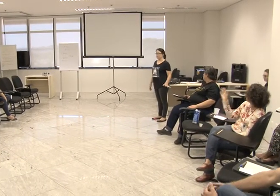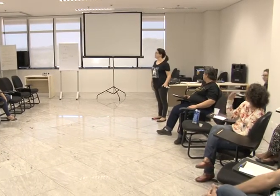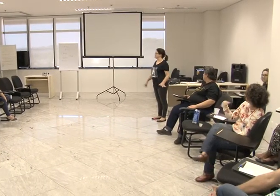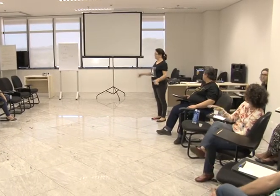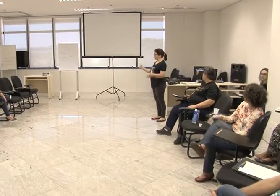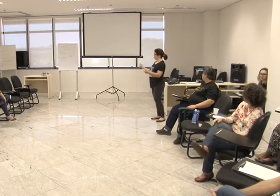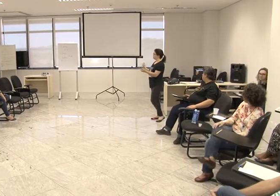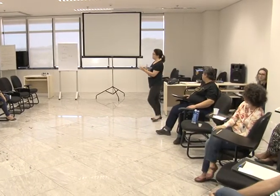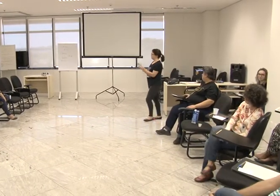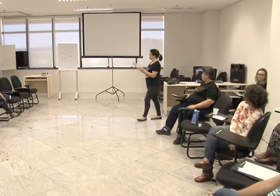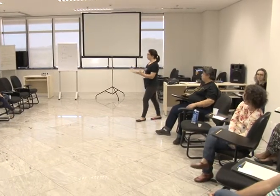Então vamos.